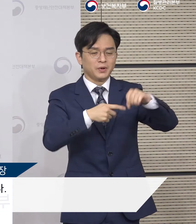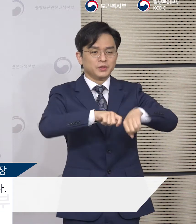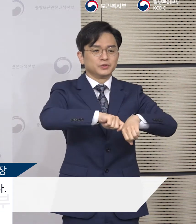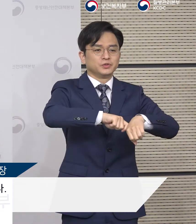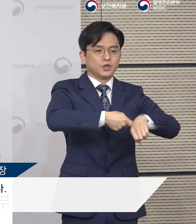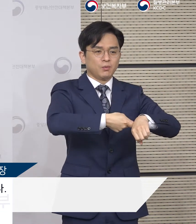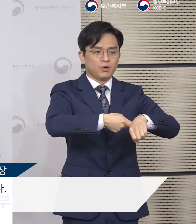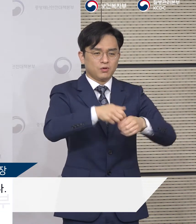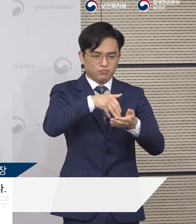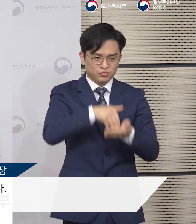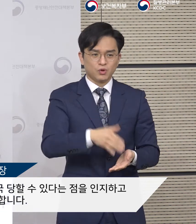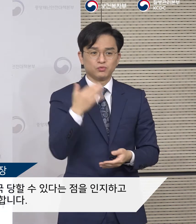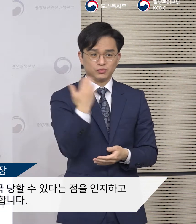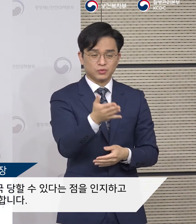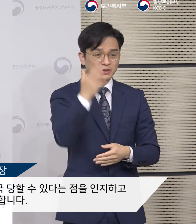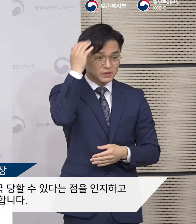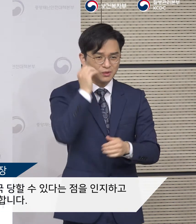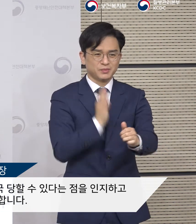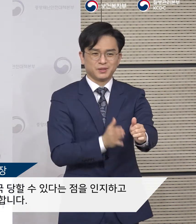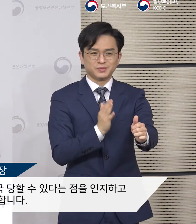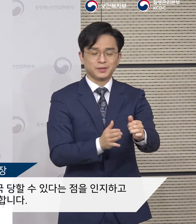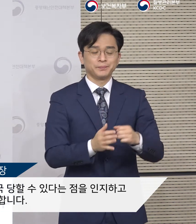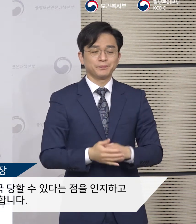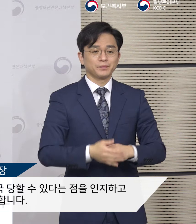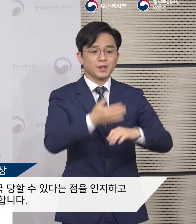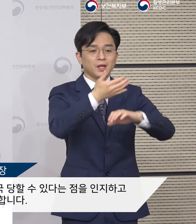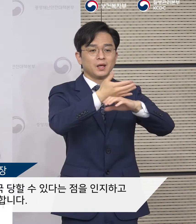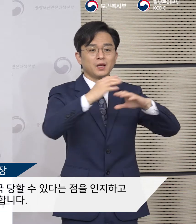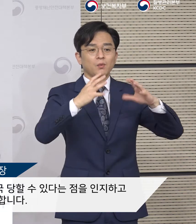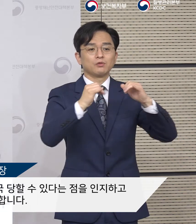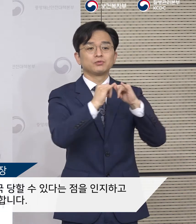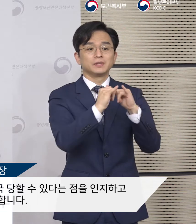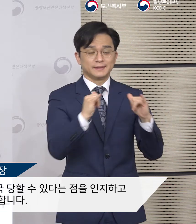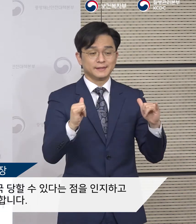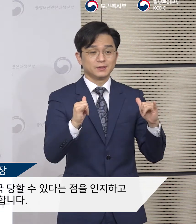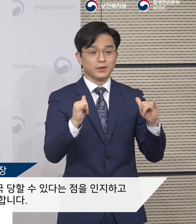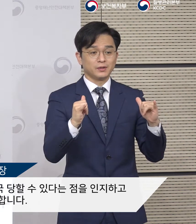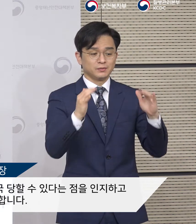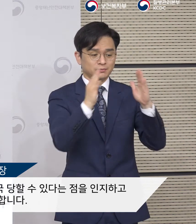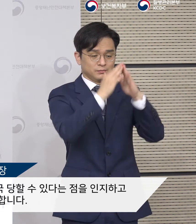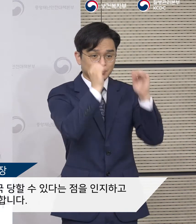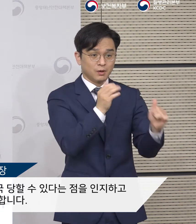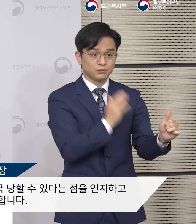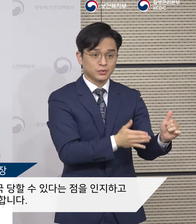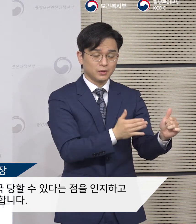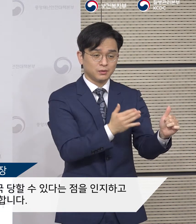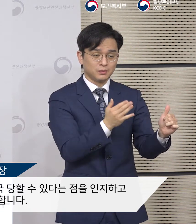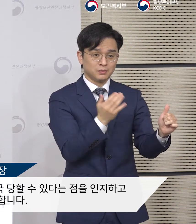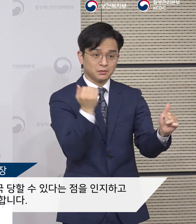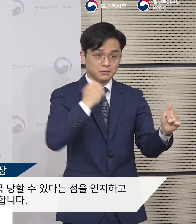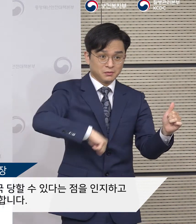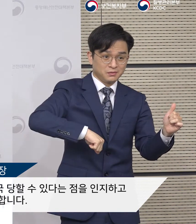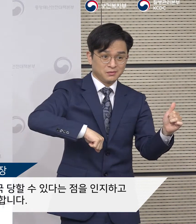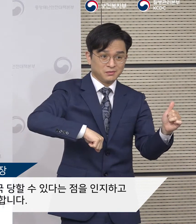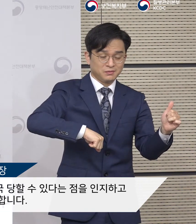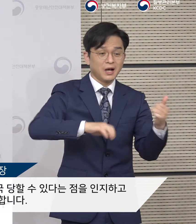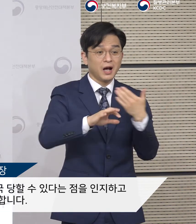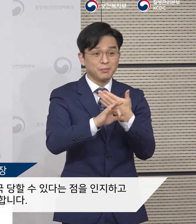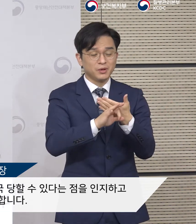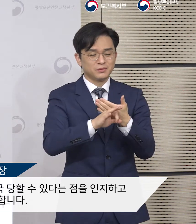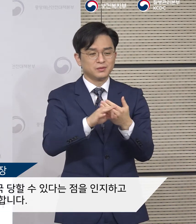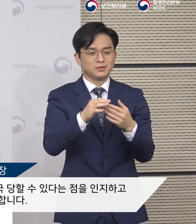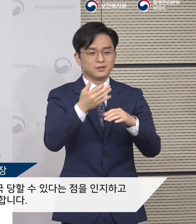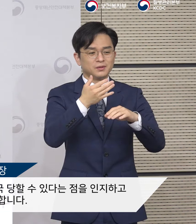거듭 말씀드립니다. 외국인의 경우 자가격리 무단 이탈 시 강제 출국 당할 수 있다는 점을